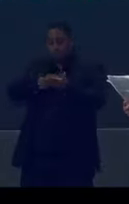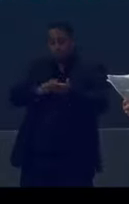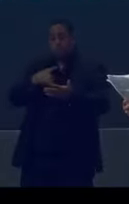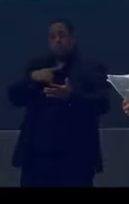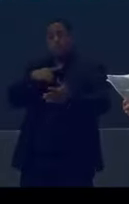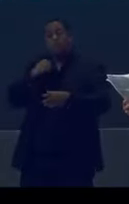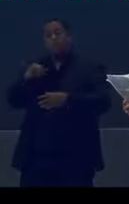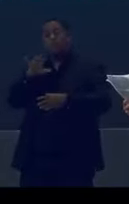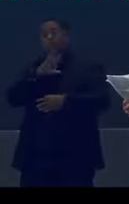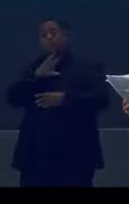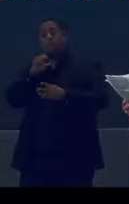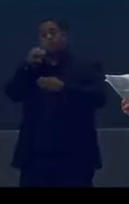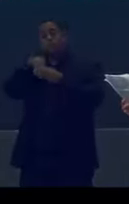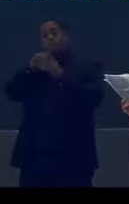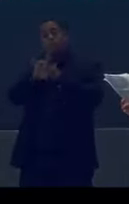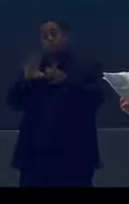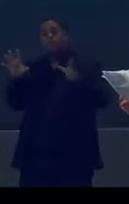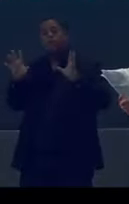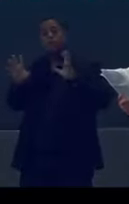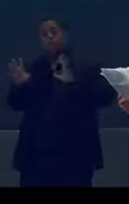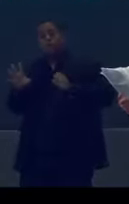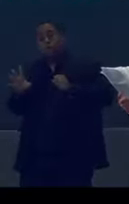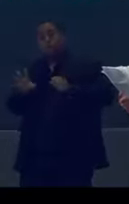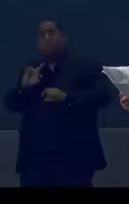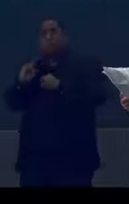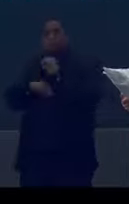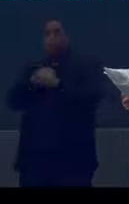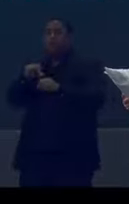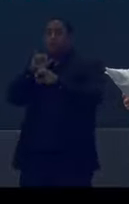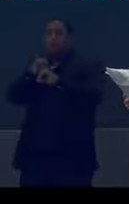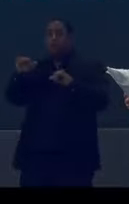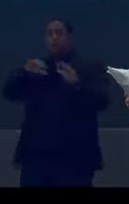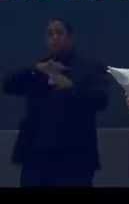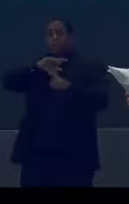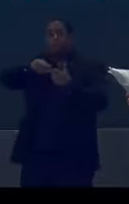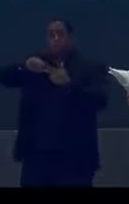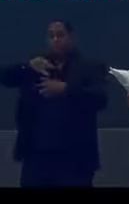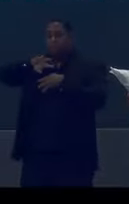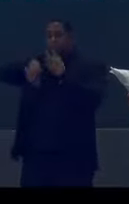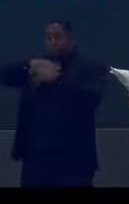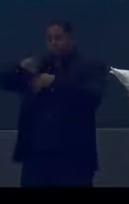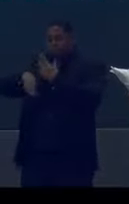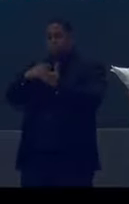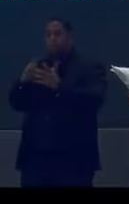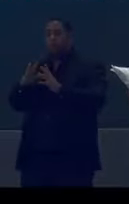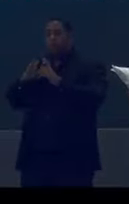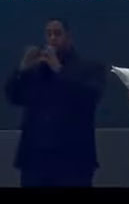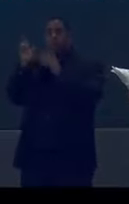Quem ama a democracia não propaga o conflito. As